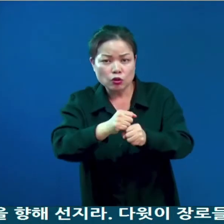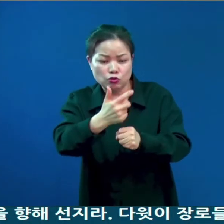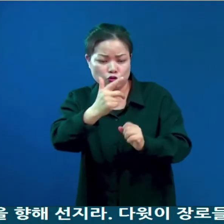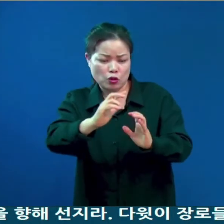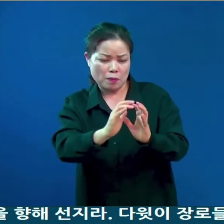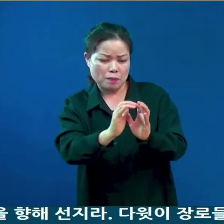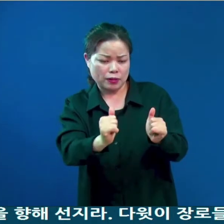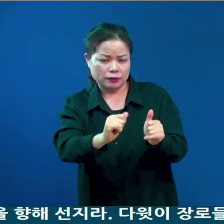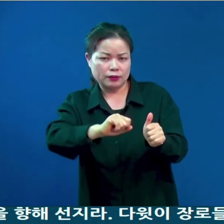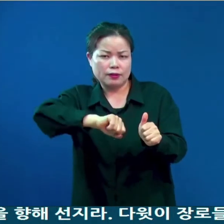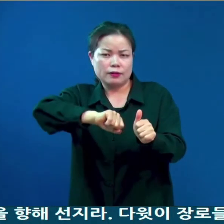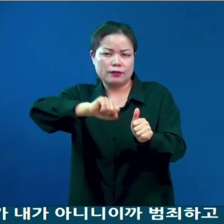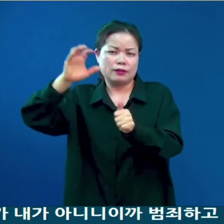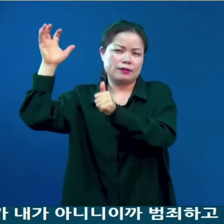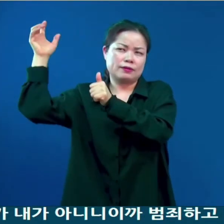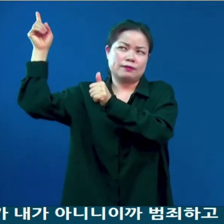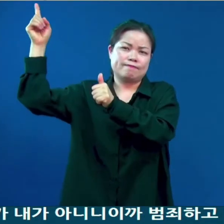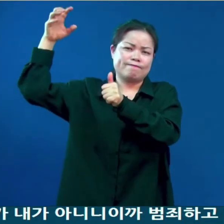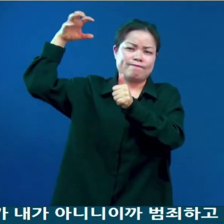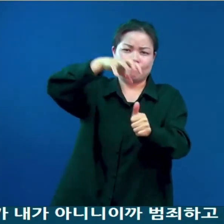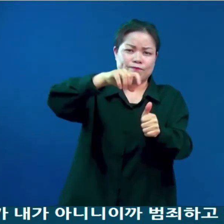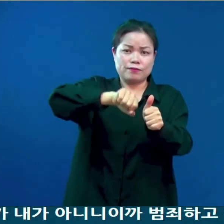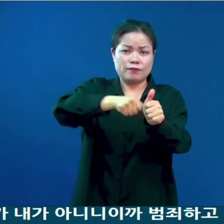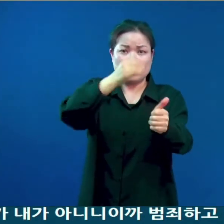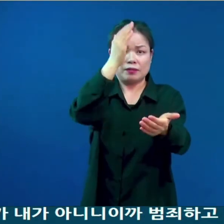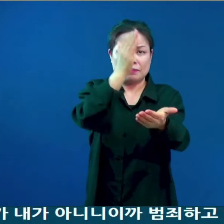백성에게 재앙을 내리지 마옵소서.